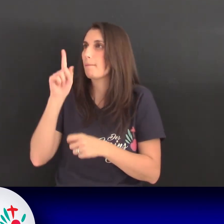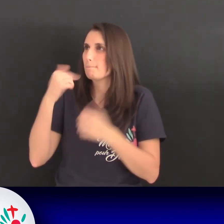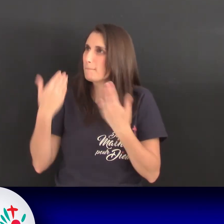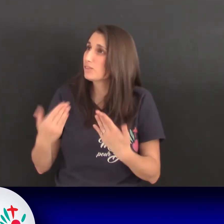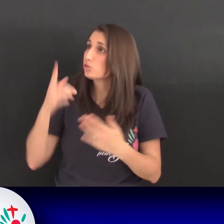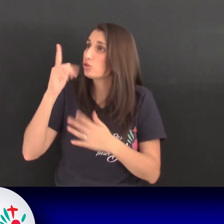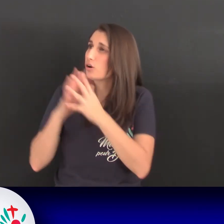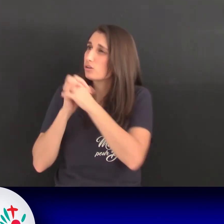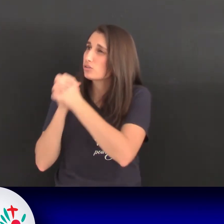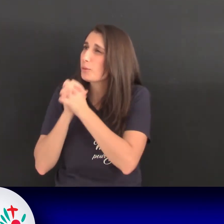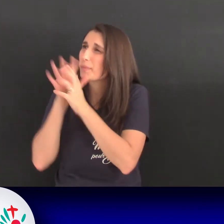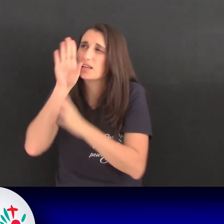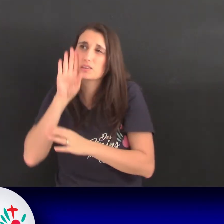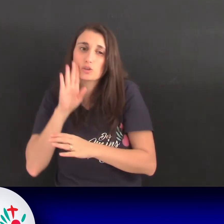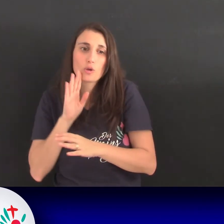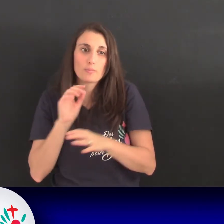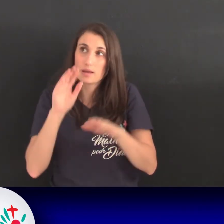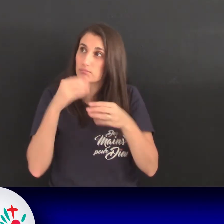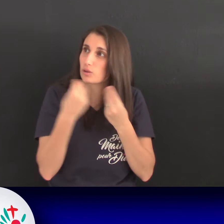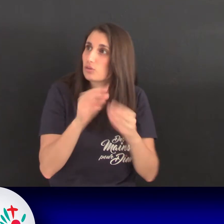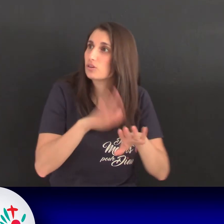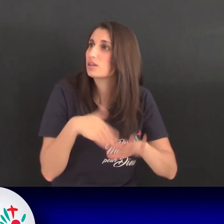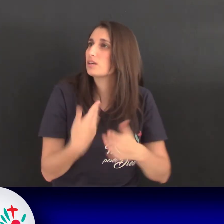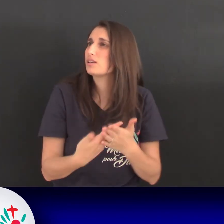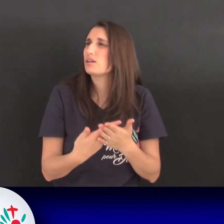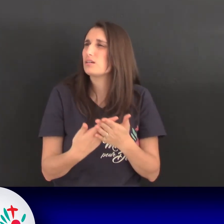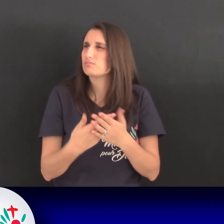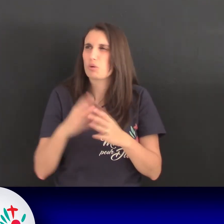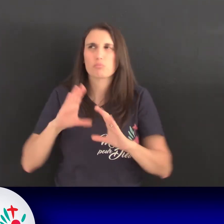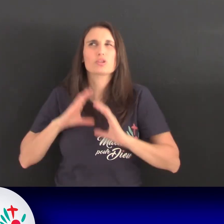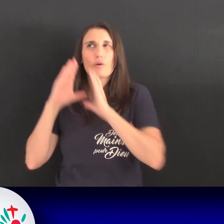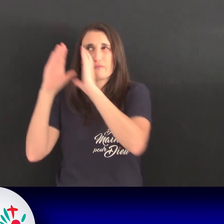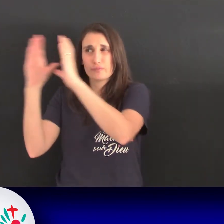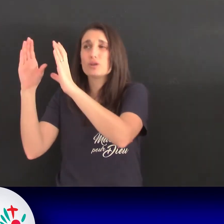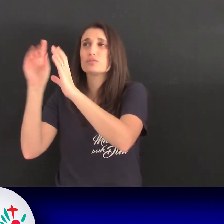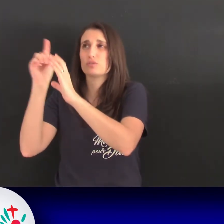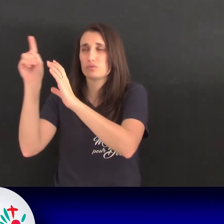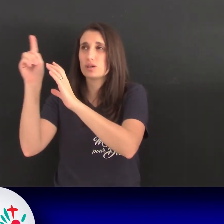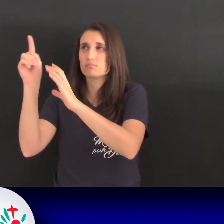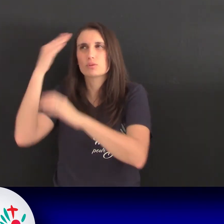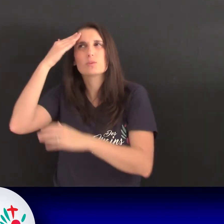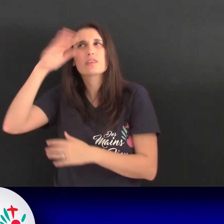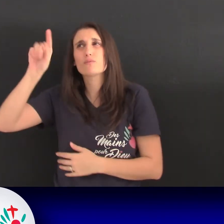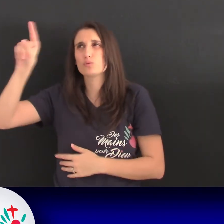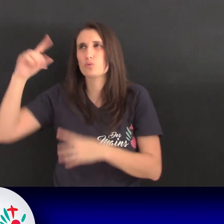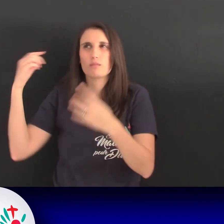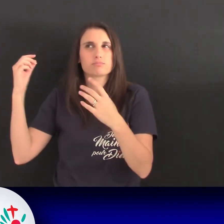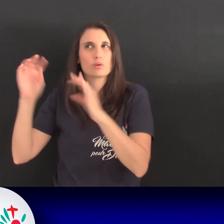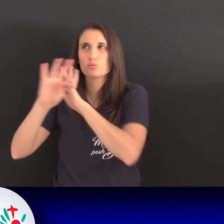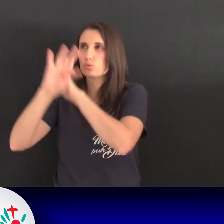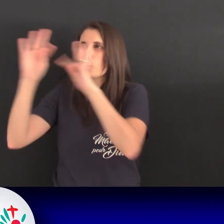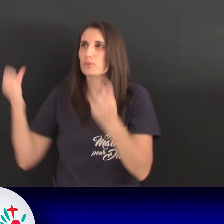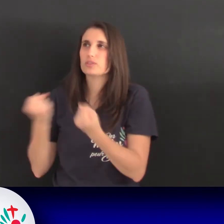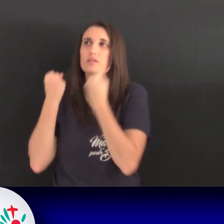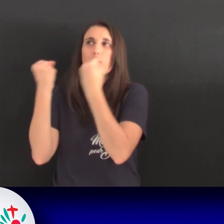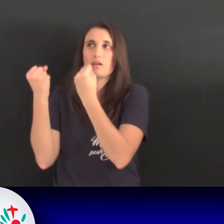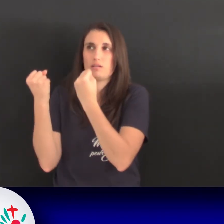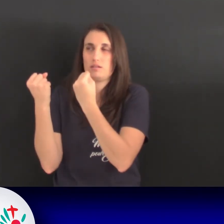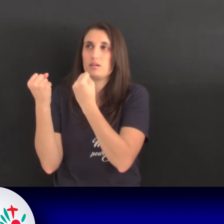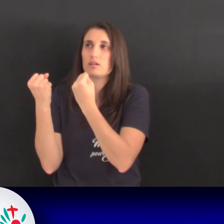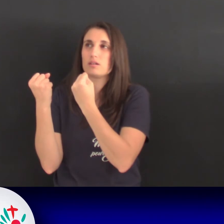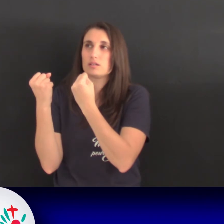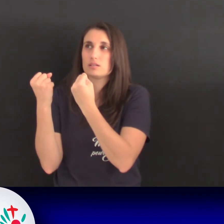agis. Étends ta main puissante, Seigneur, nous avons confiance en toi. Nous savons que tu es tout puissant, alors agis en cet instant,